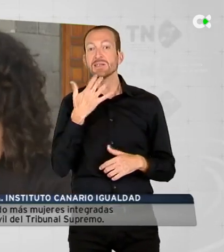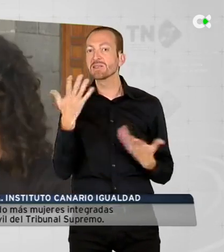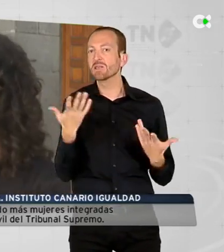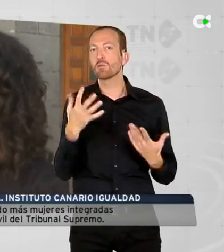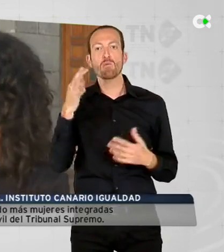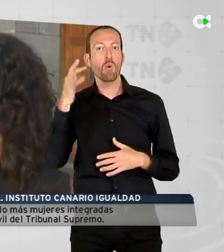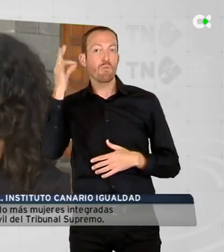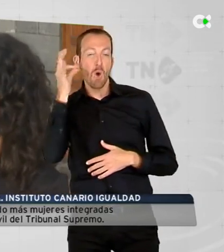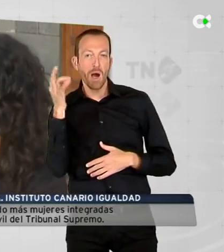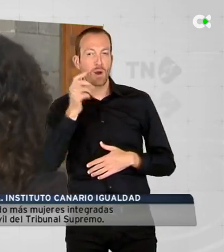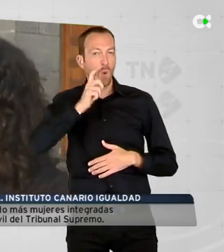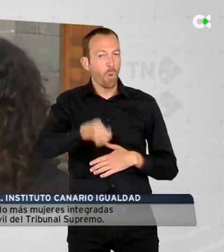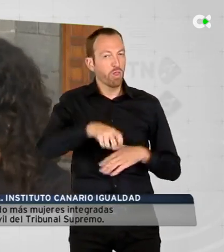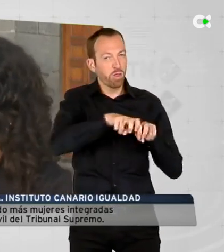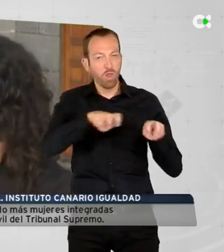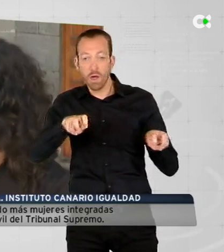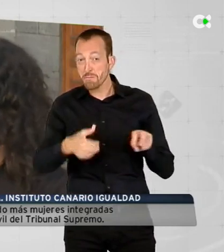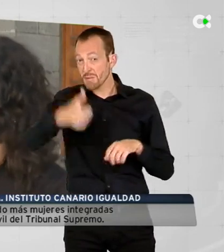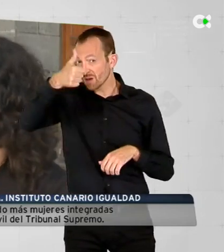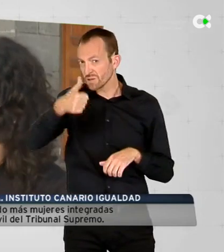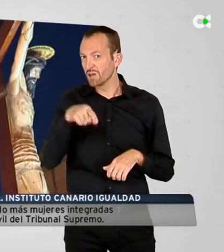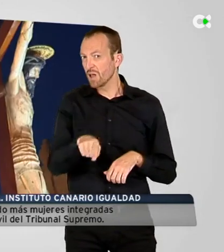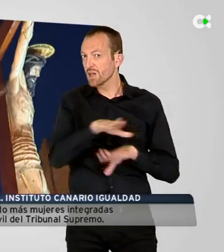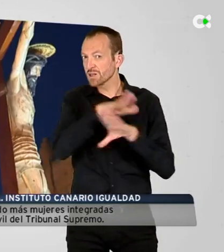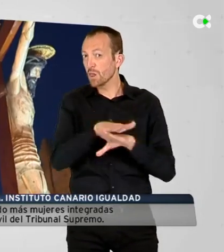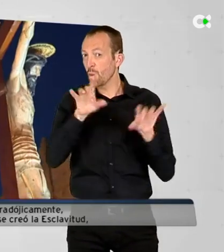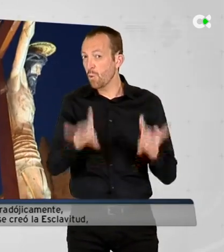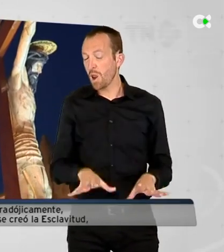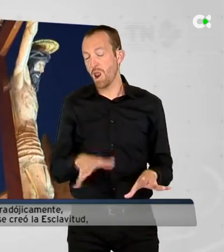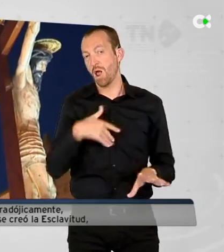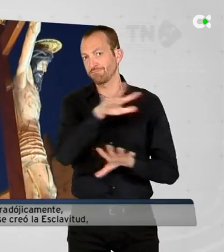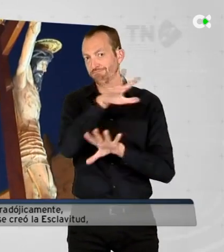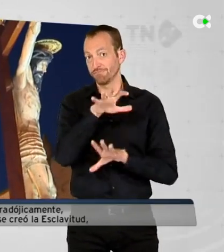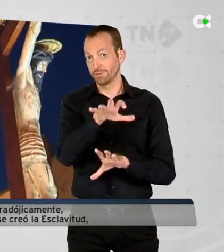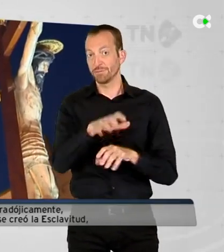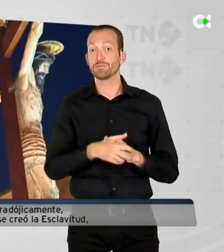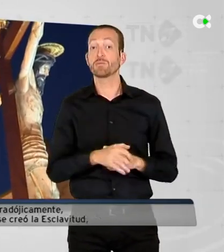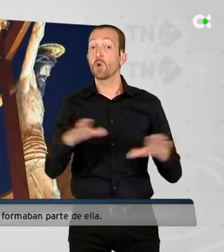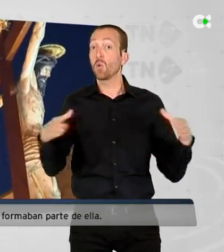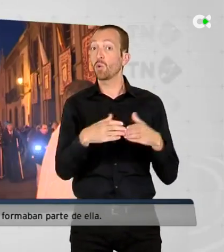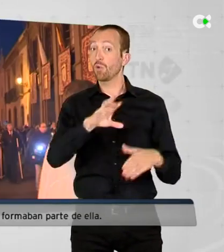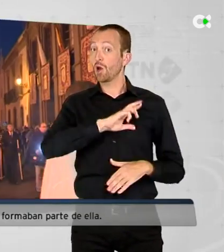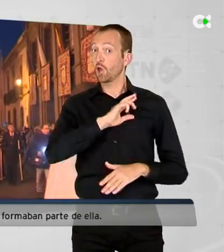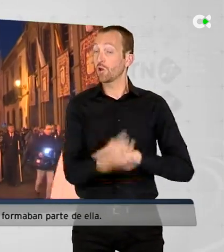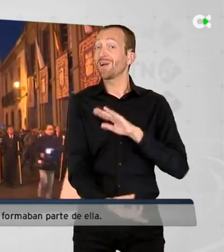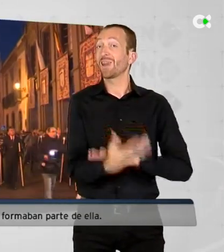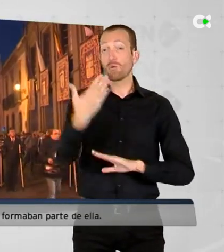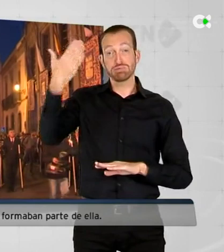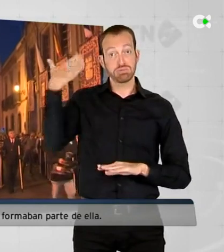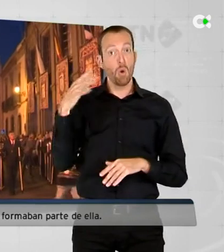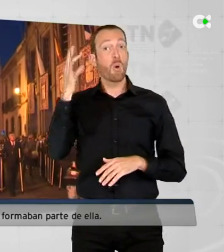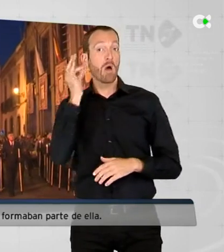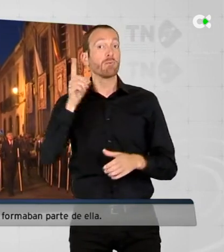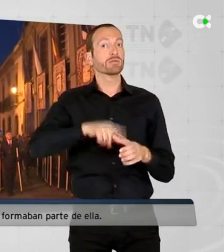haber habido más mujeres integradas en la sala civil del Tribunal Supremo. Paradójicamente, cuando se creó la esclavitud, las mujeres formaban